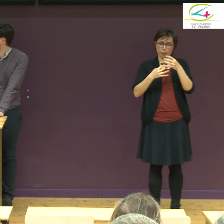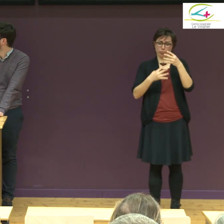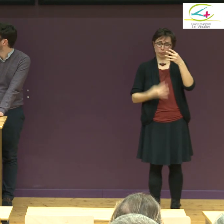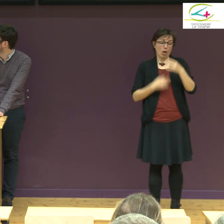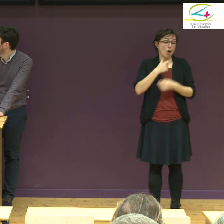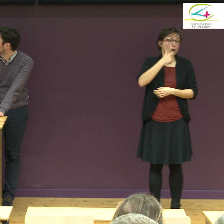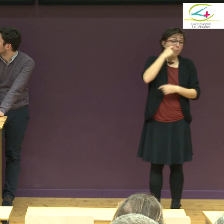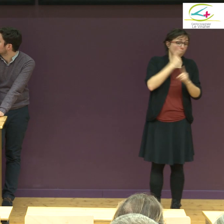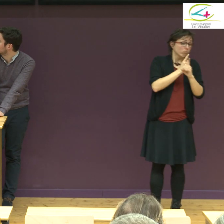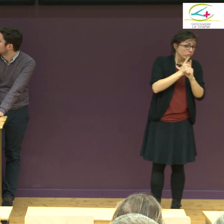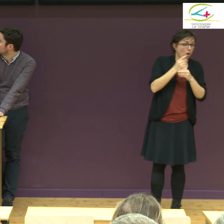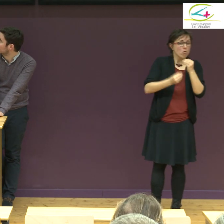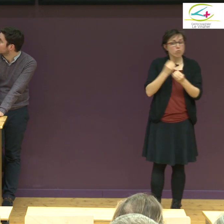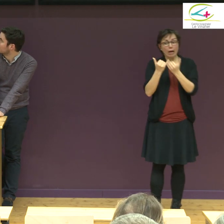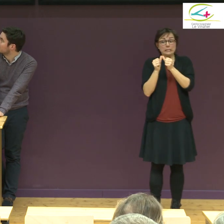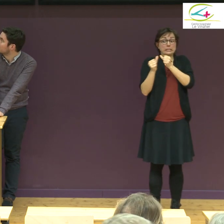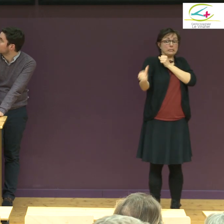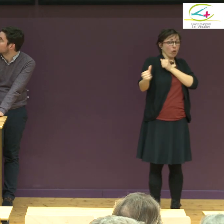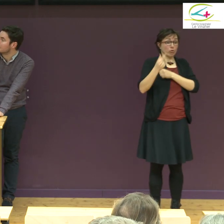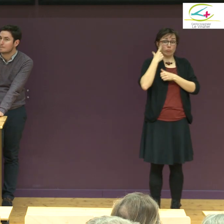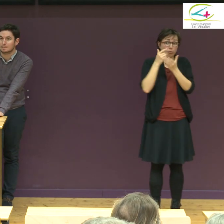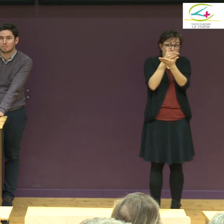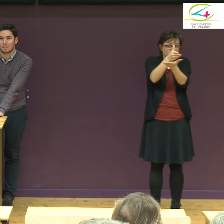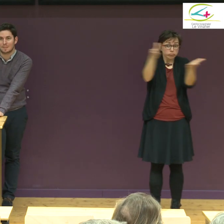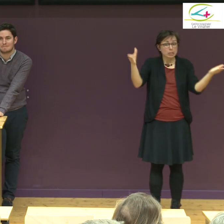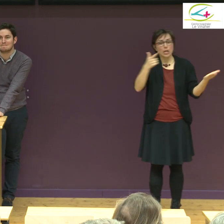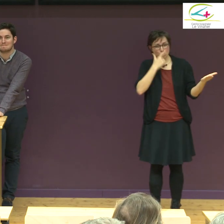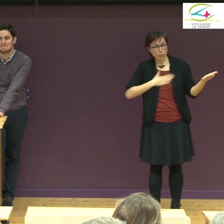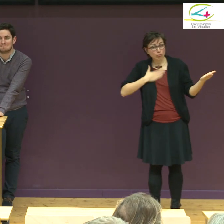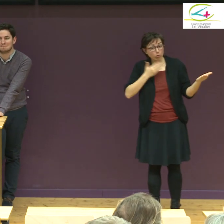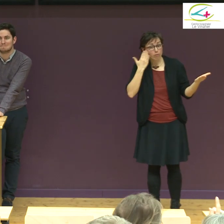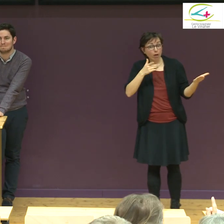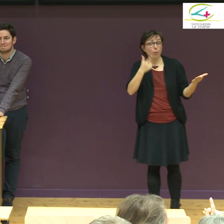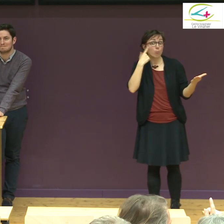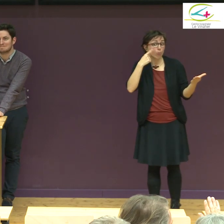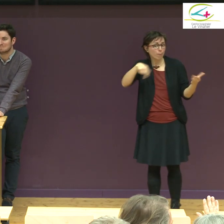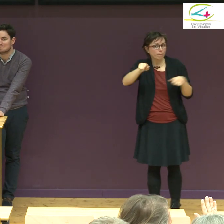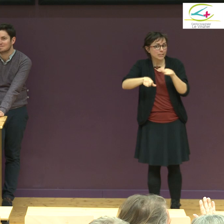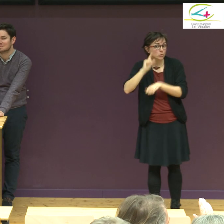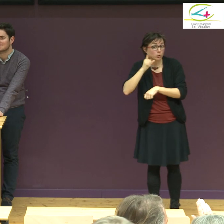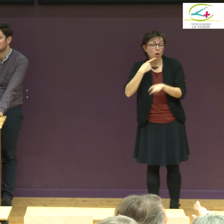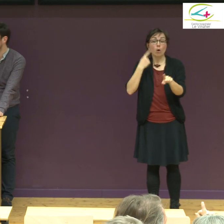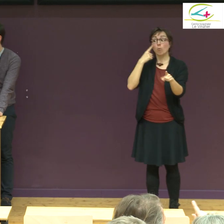pas à distance pour beaucoup de personnes en fait. Et je suis ravie de savoir qu'il y en a une spécialisée.